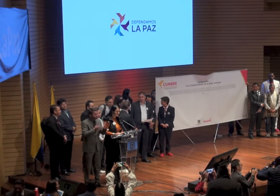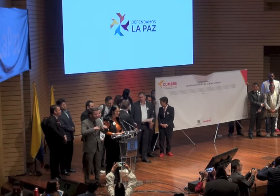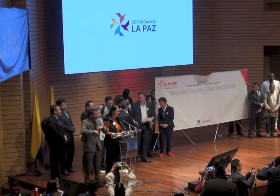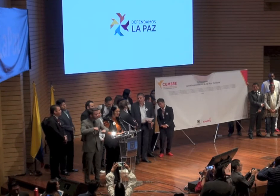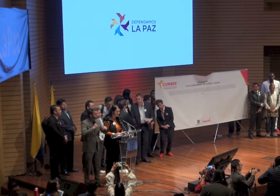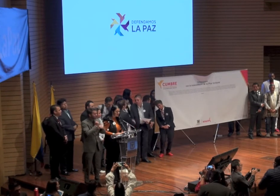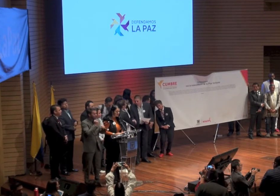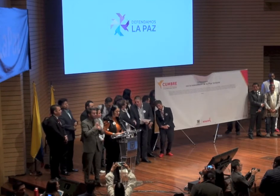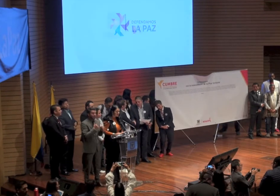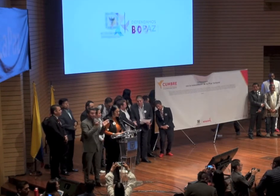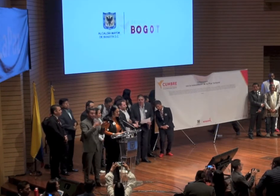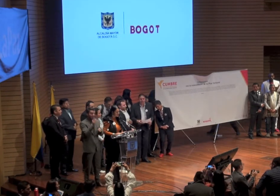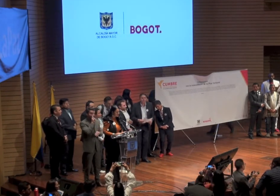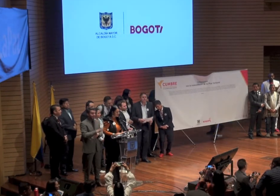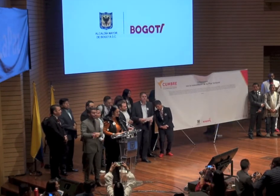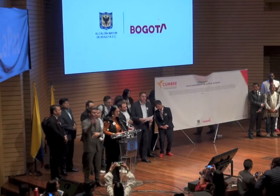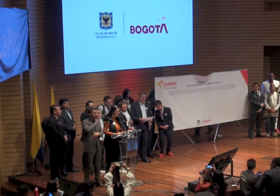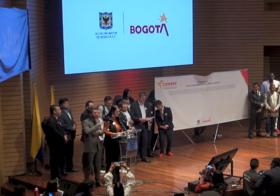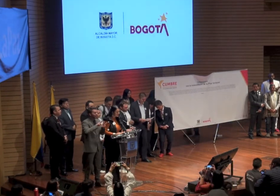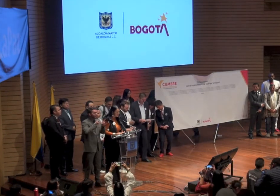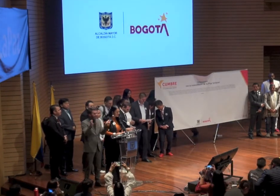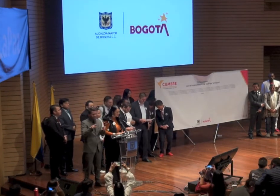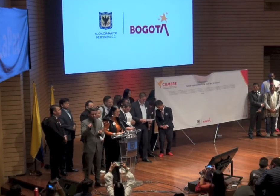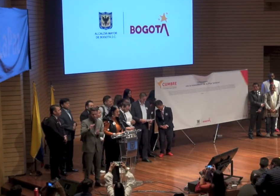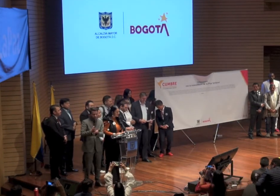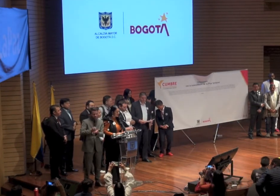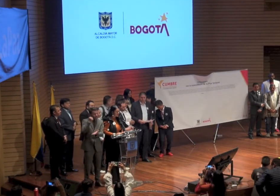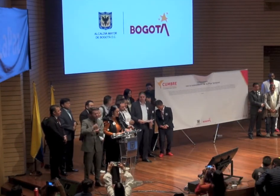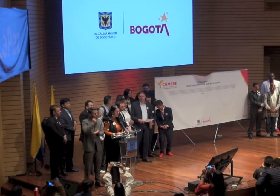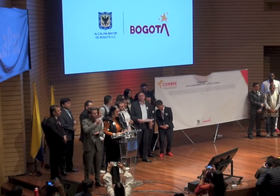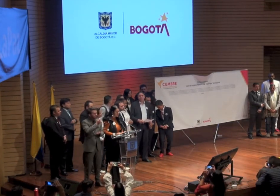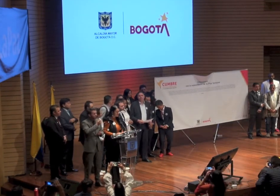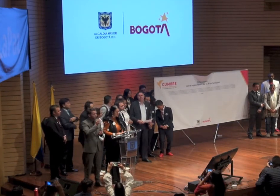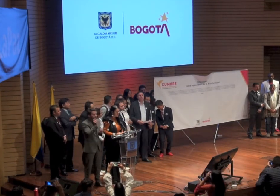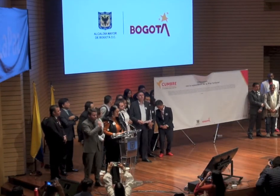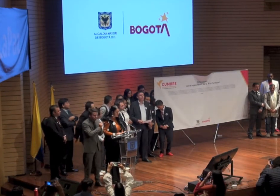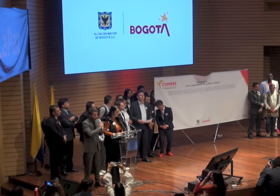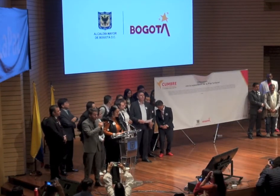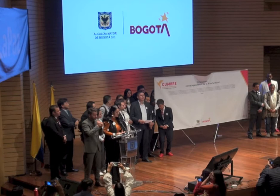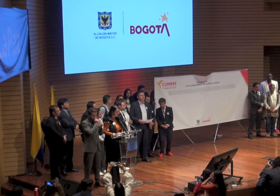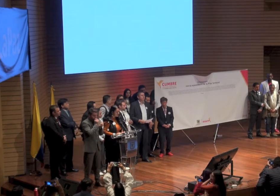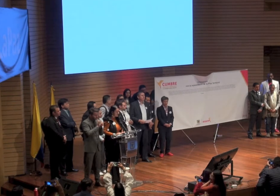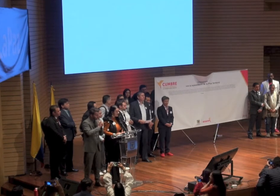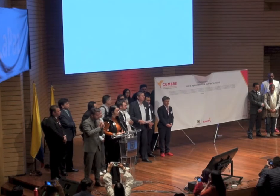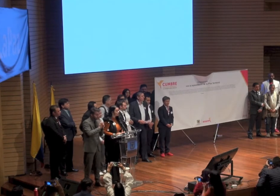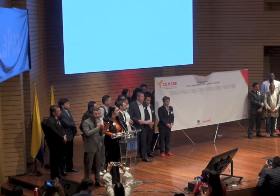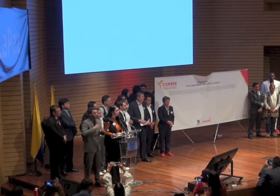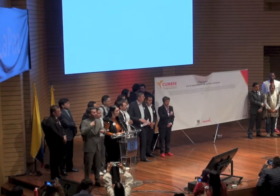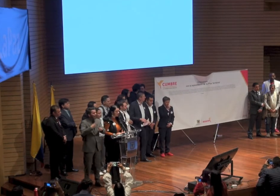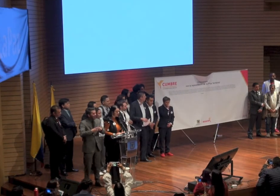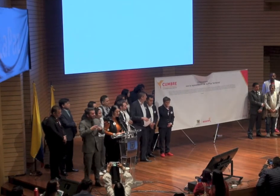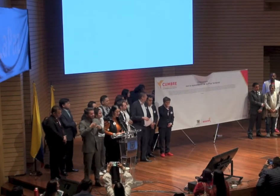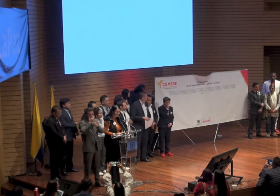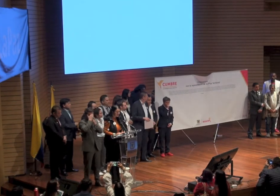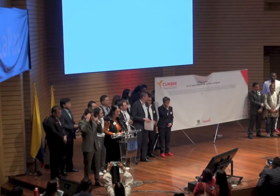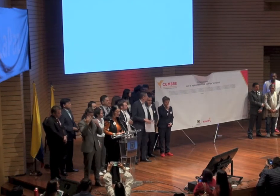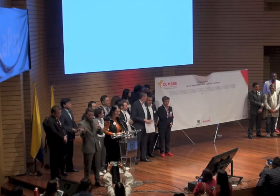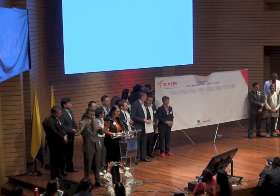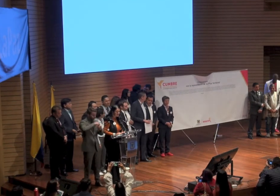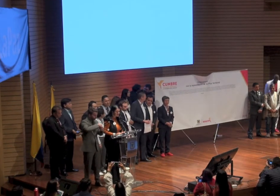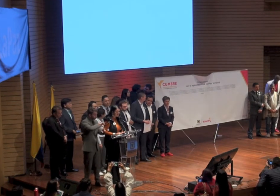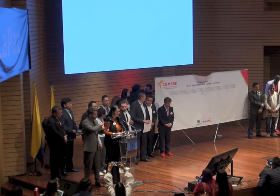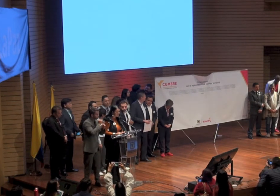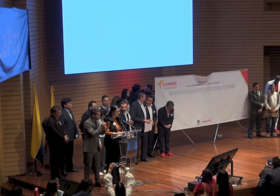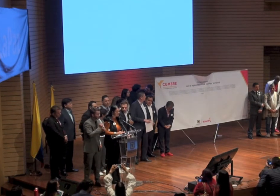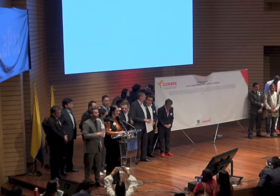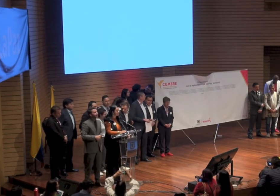planes nacionales de sustitución de cultivos, reincorporación de excombatientes, protección de la vida